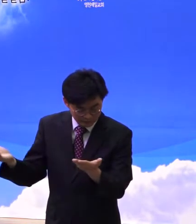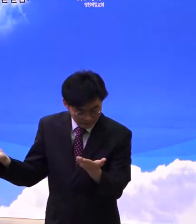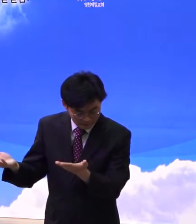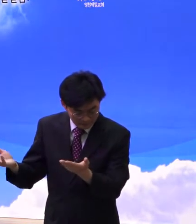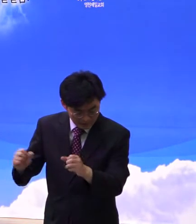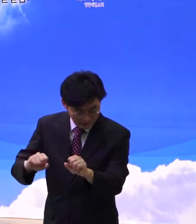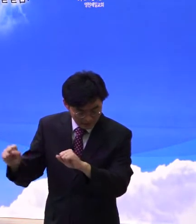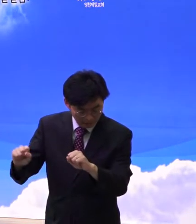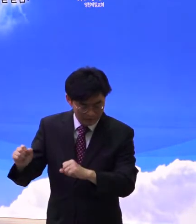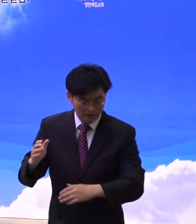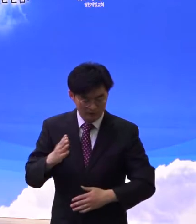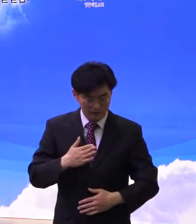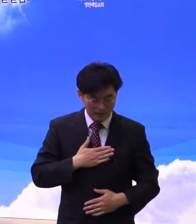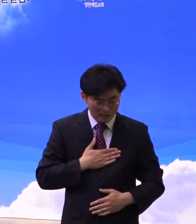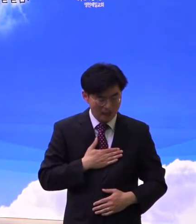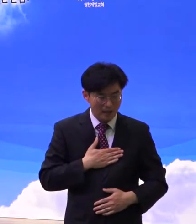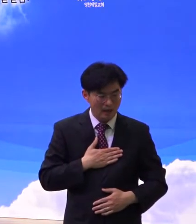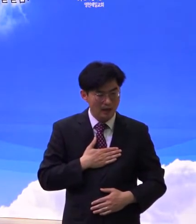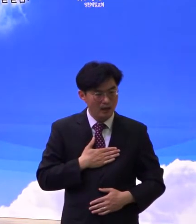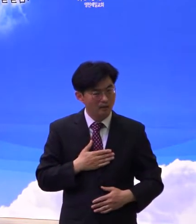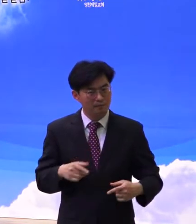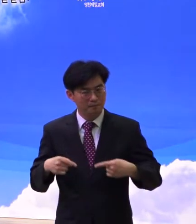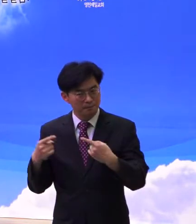적합하고 걸맞는 사람이었습니까?